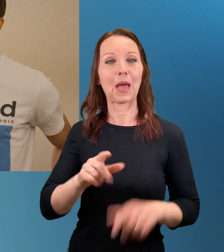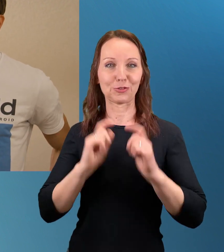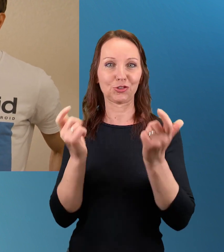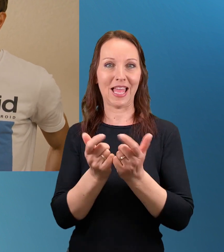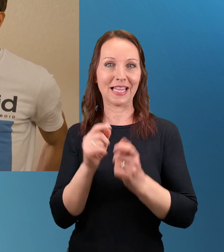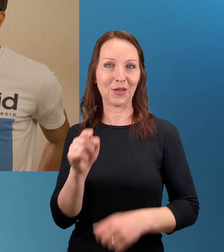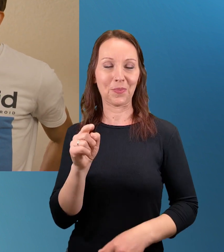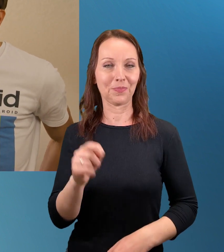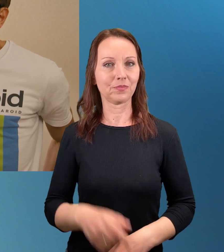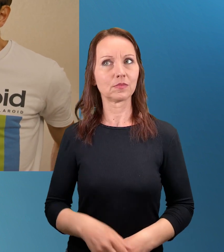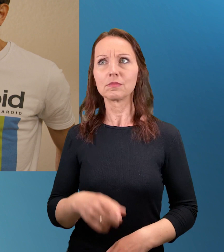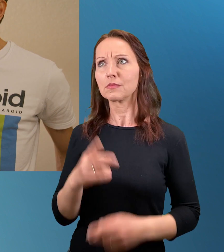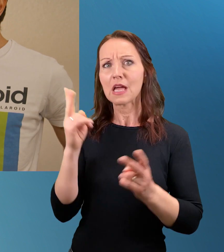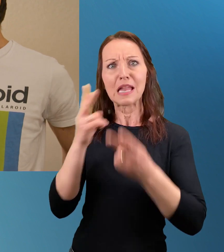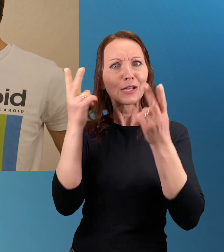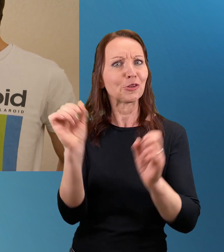auch. Warum natürlich?